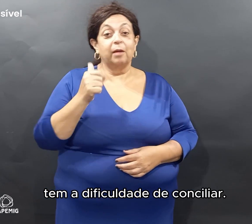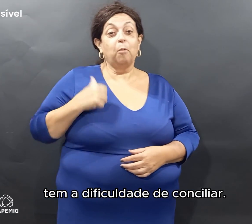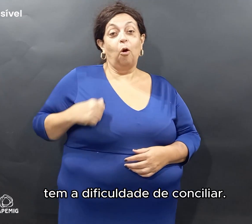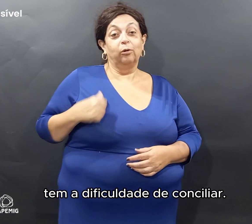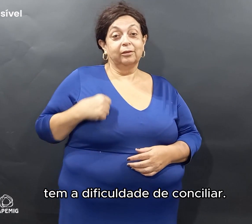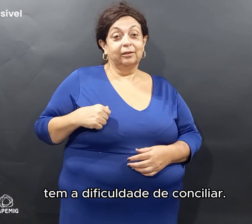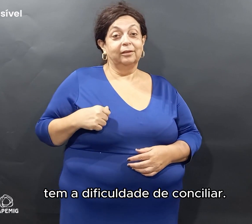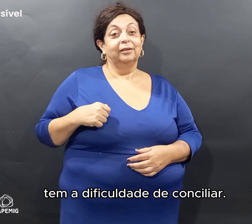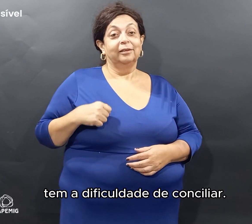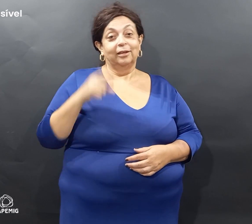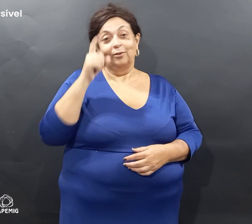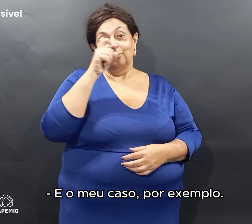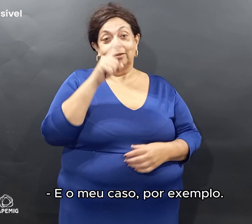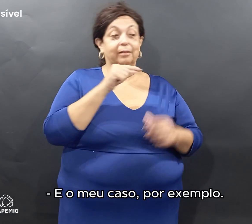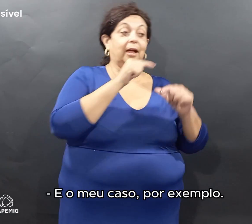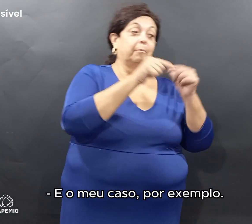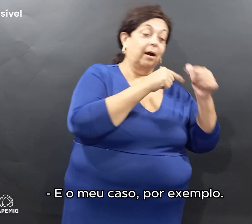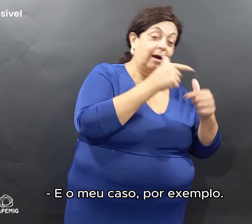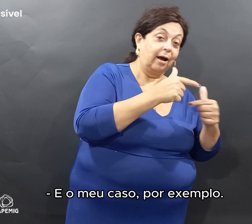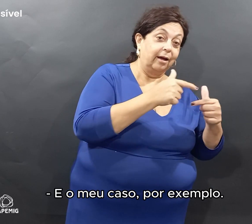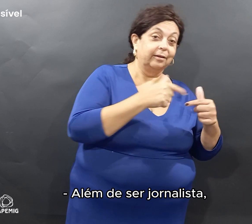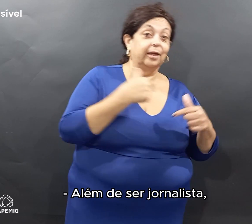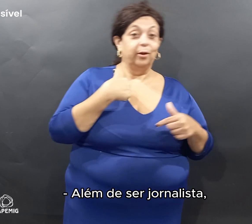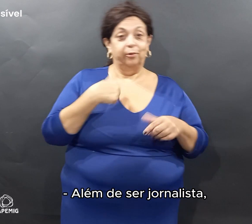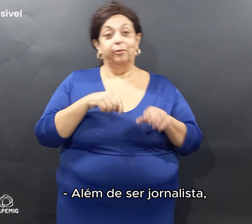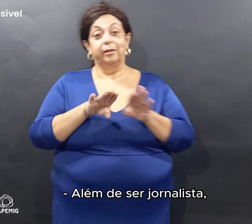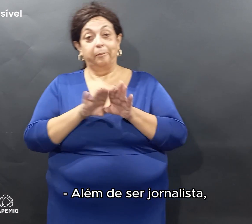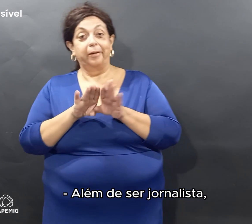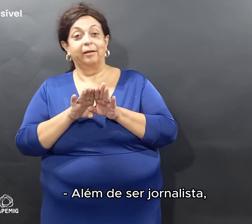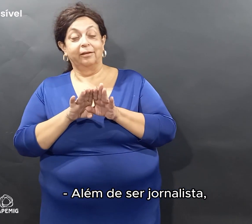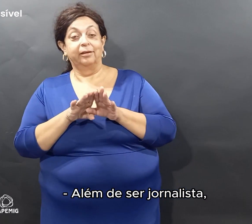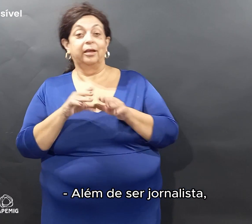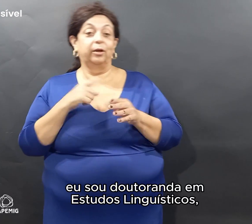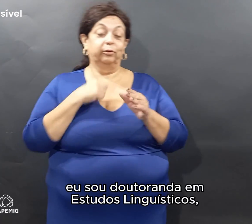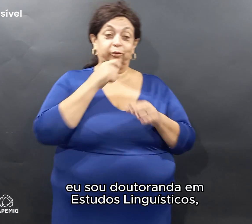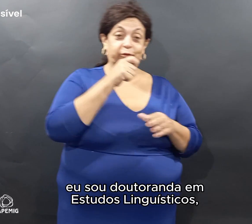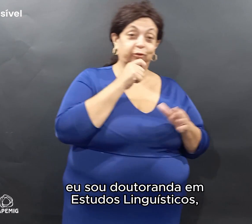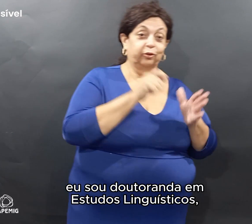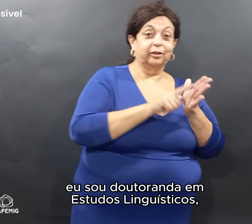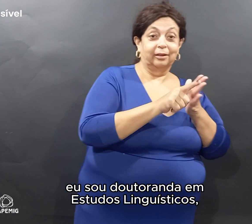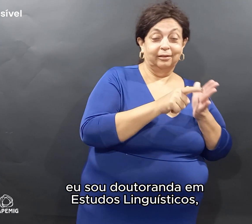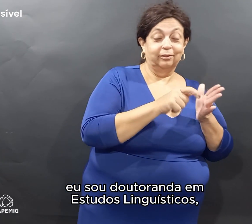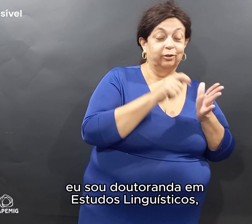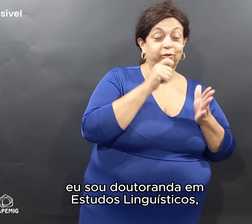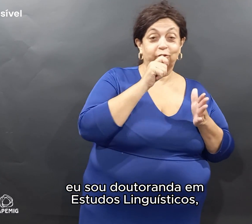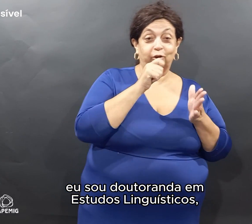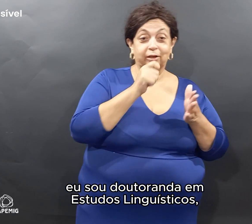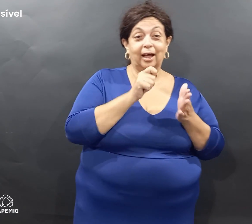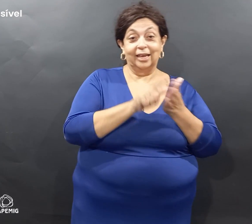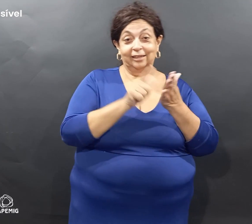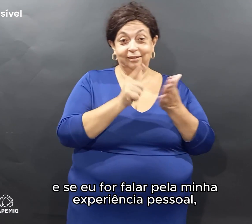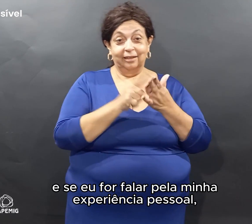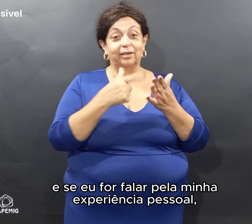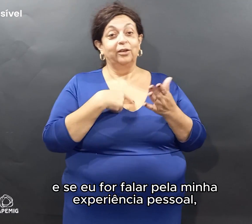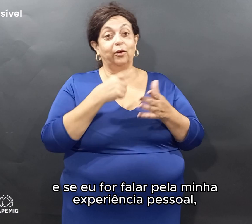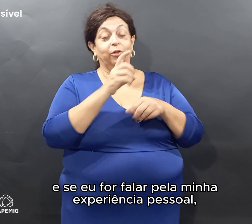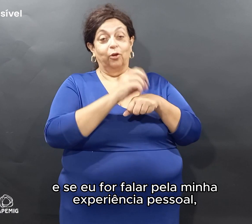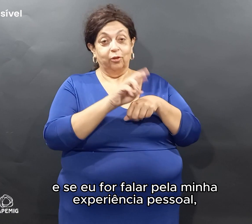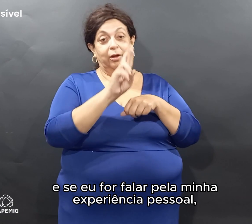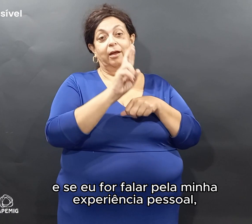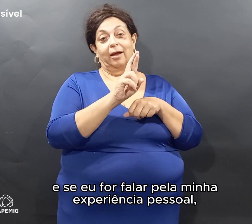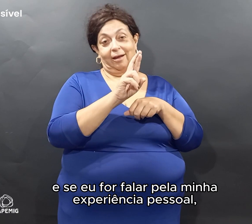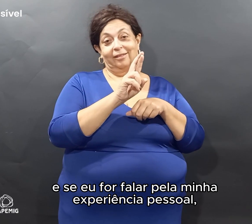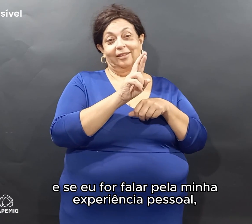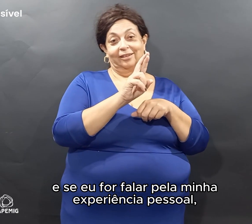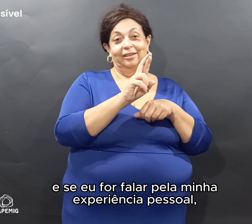a dificuldade de conciliar. É o meu caso, por exemplo, além de ser jornalista, eu sou doutoranda em estudos linguísticos. E se eu for falar pela